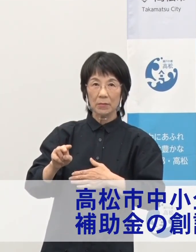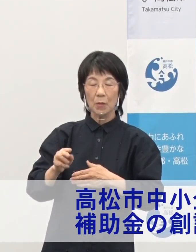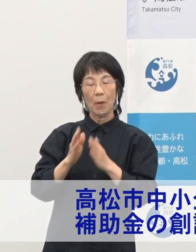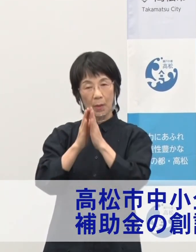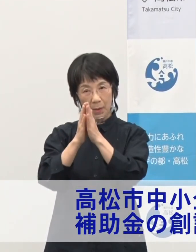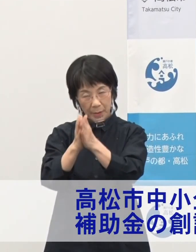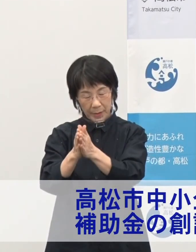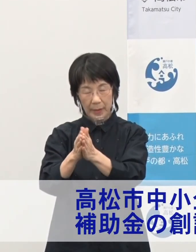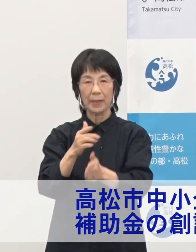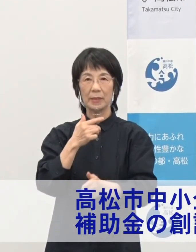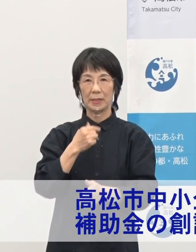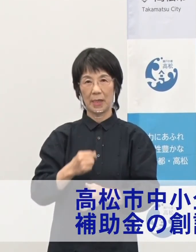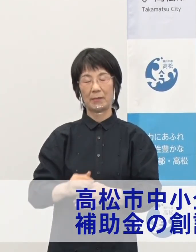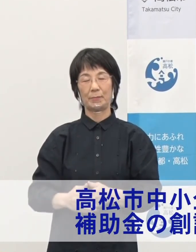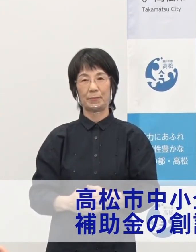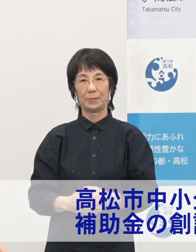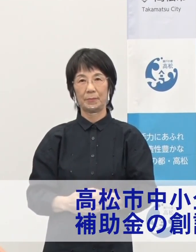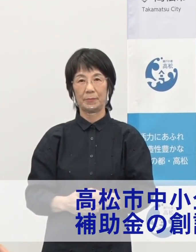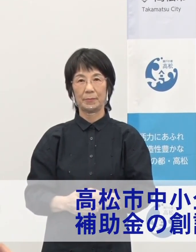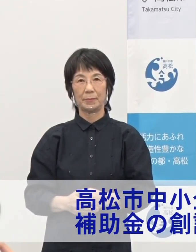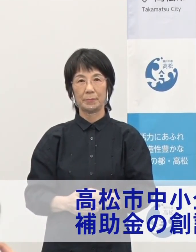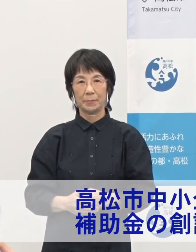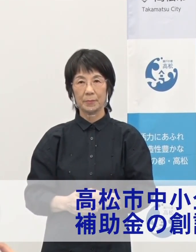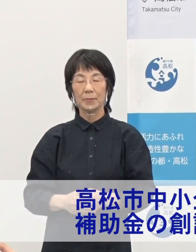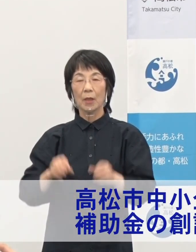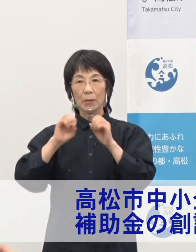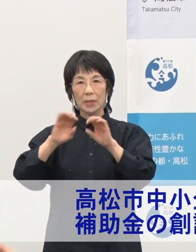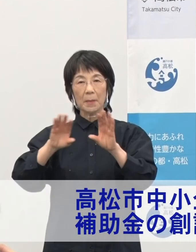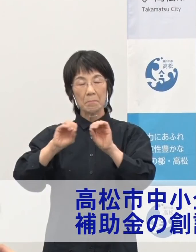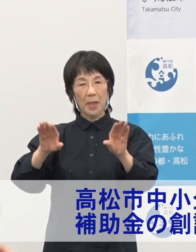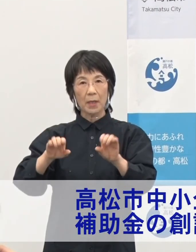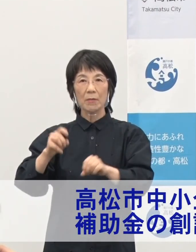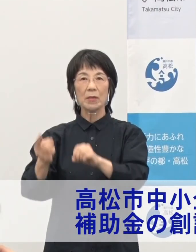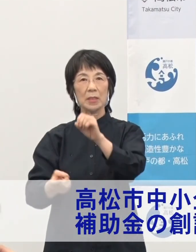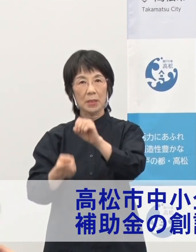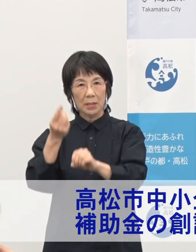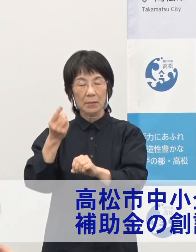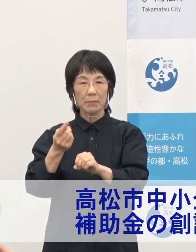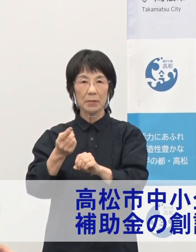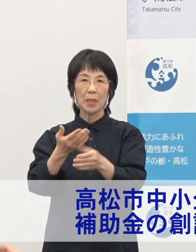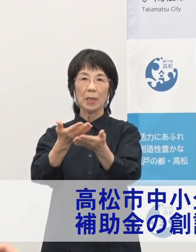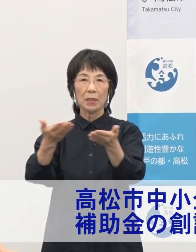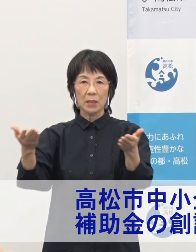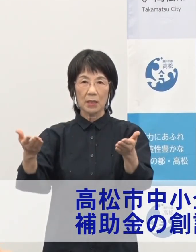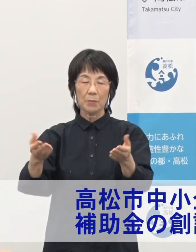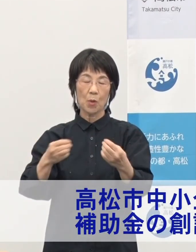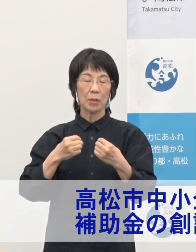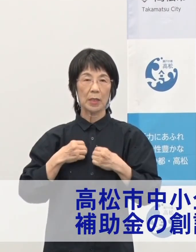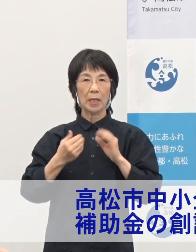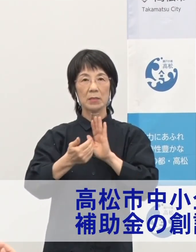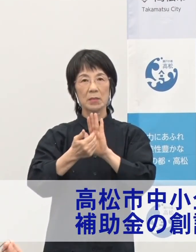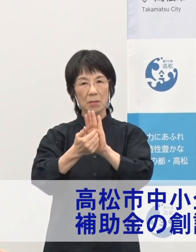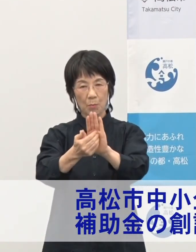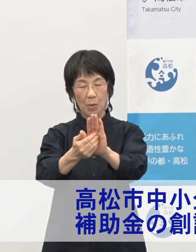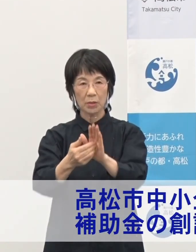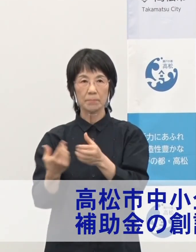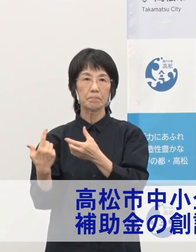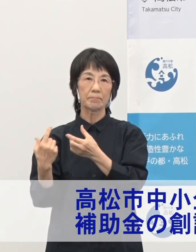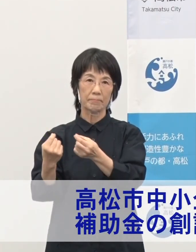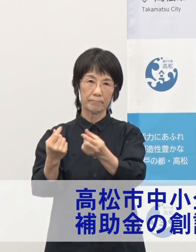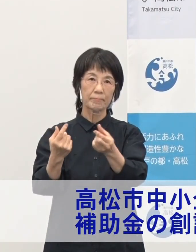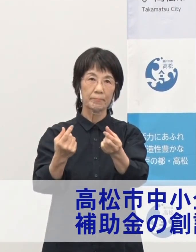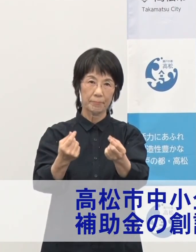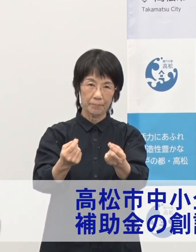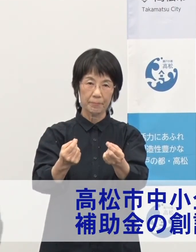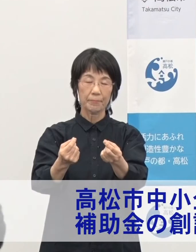ます本誌といたしましては本キャンペーンを契機として店舗等における感染防止対策の一層の促進を図り敵が